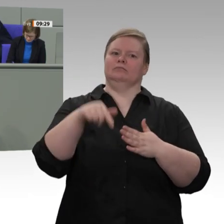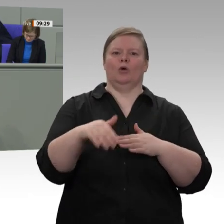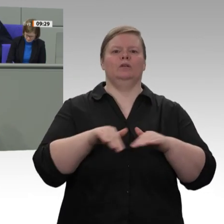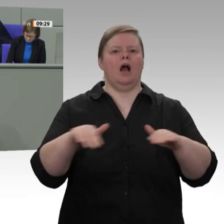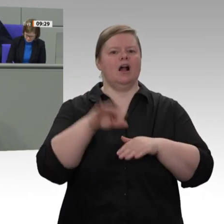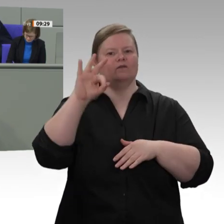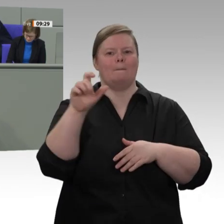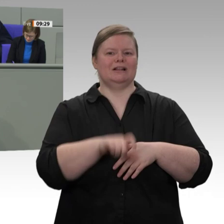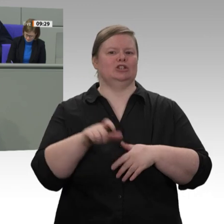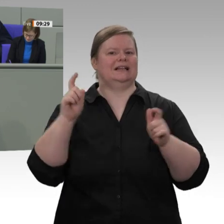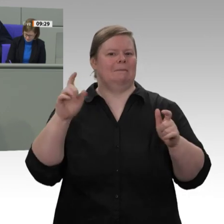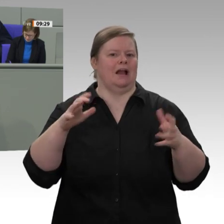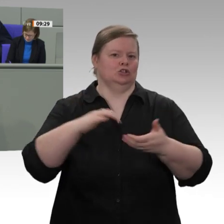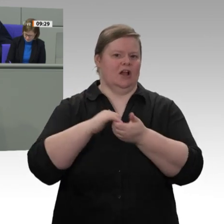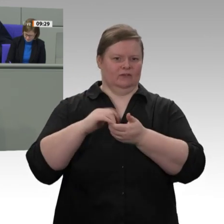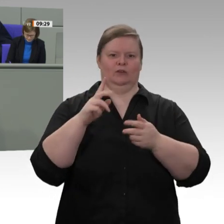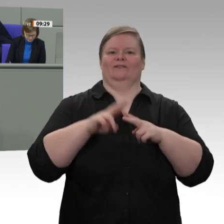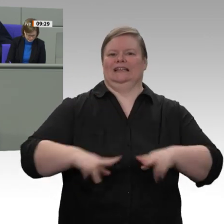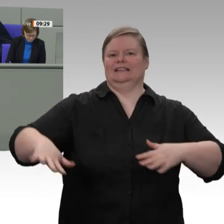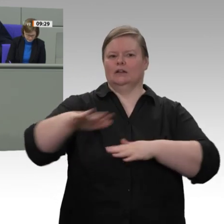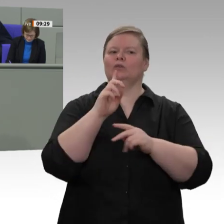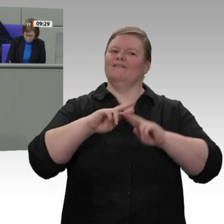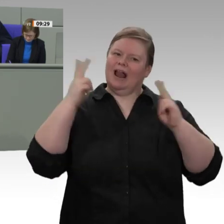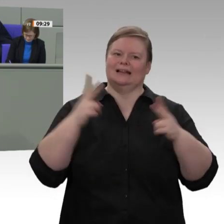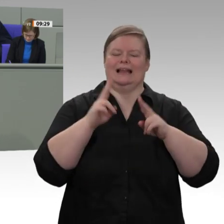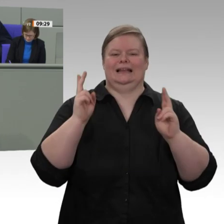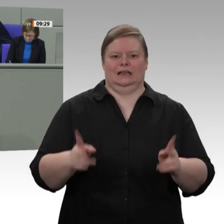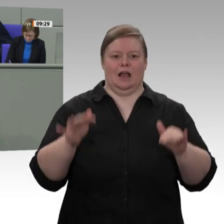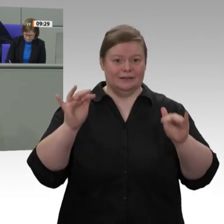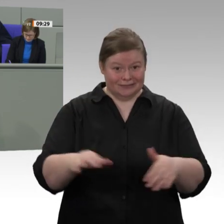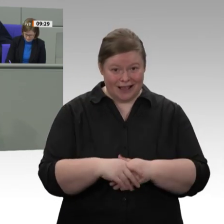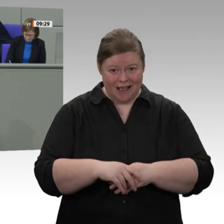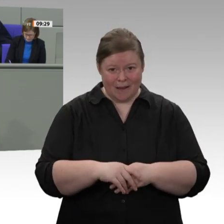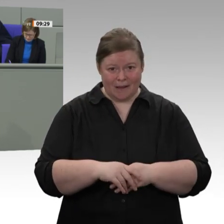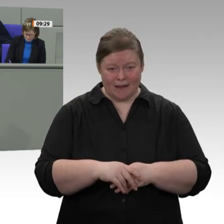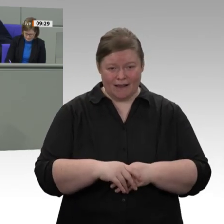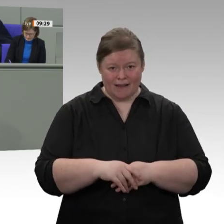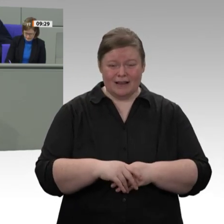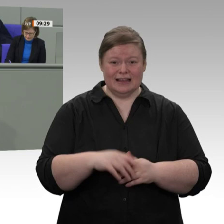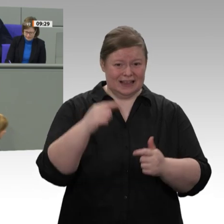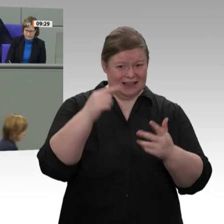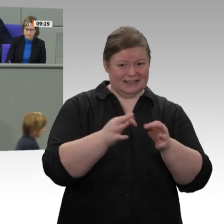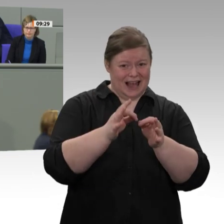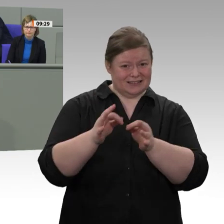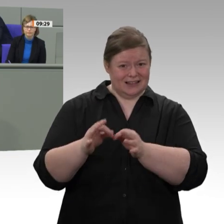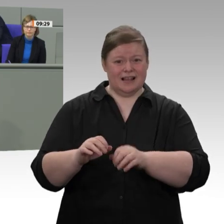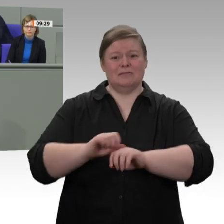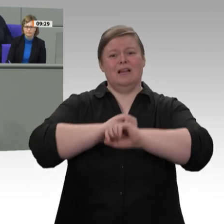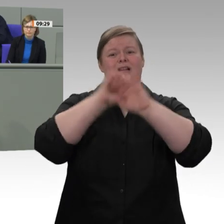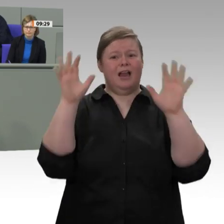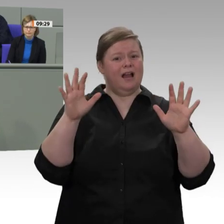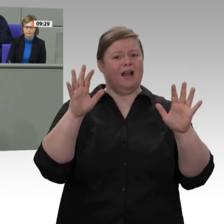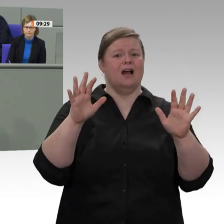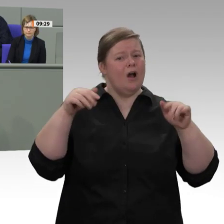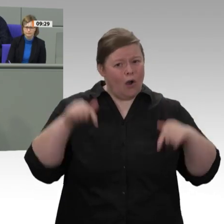der Spree die 19 Artikel von dem israelischen Künstler Dani Karavan gestaltet worden sind. Und ich sehe